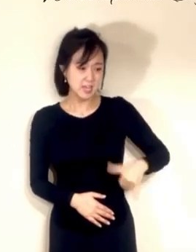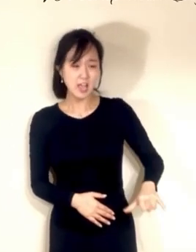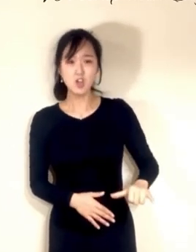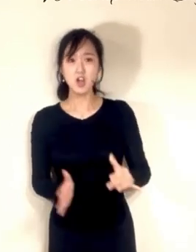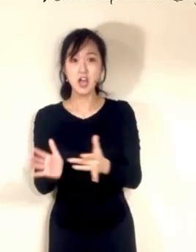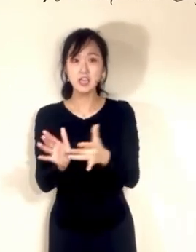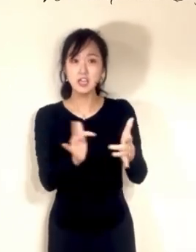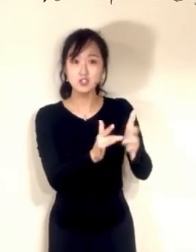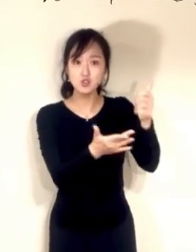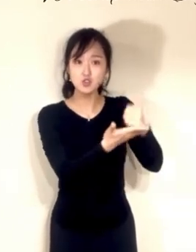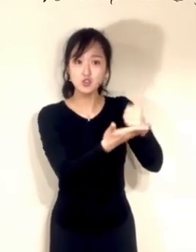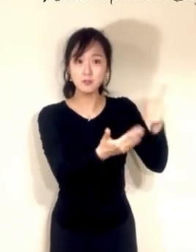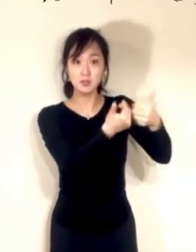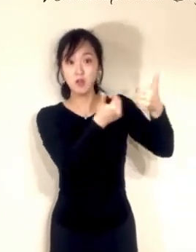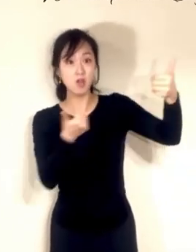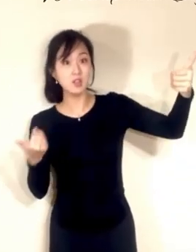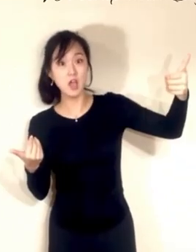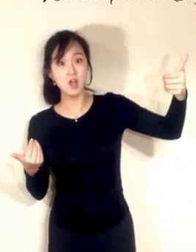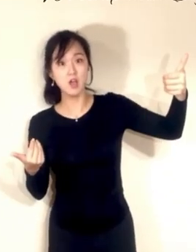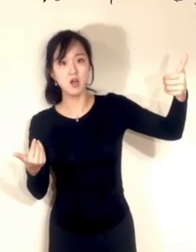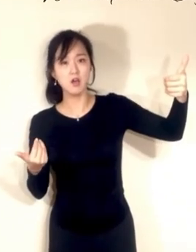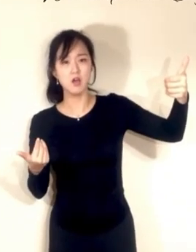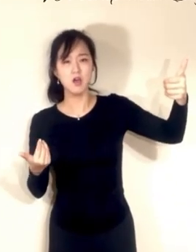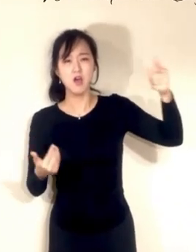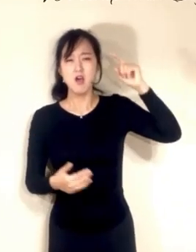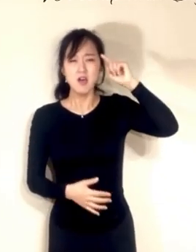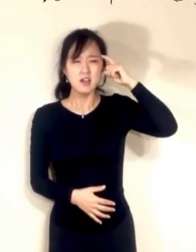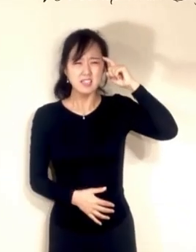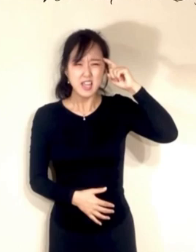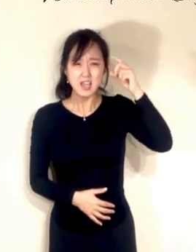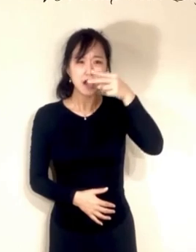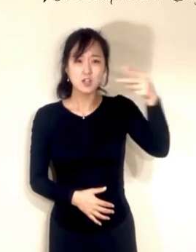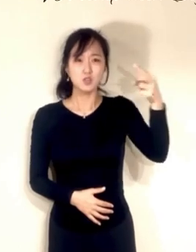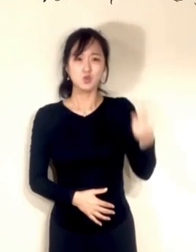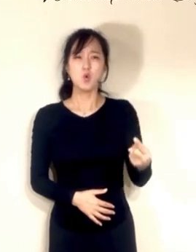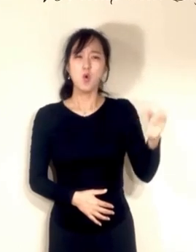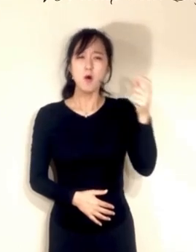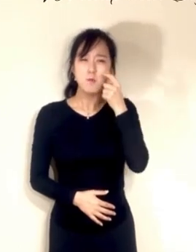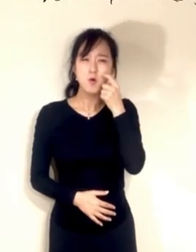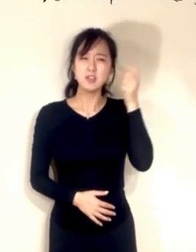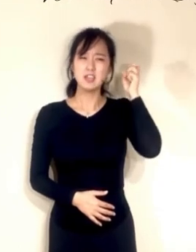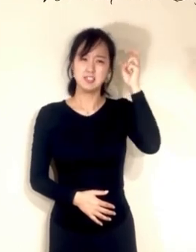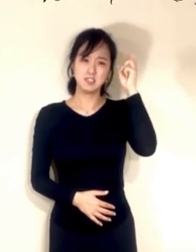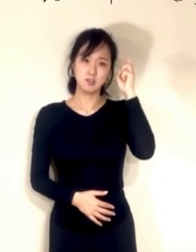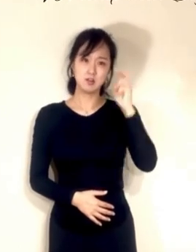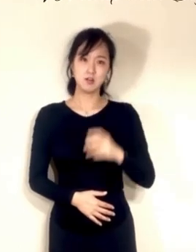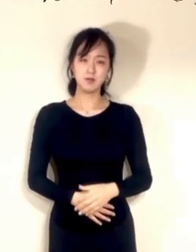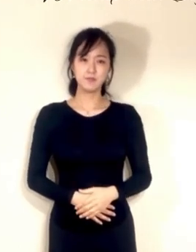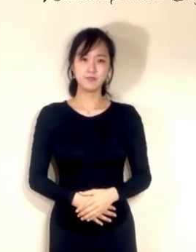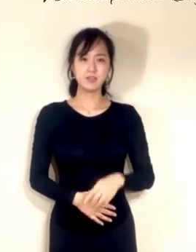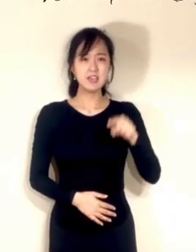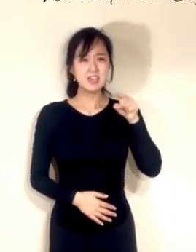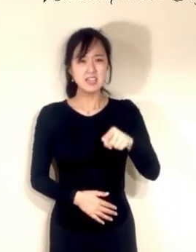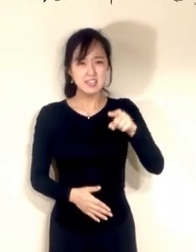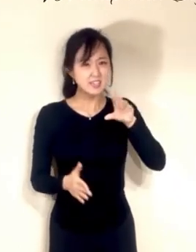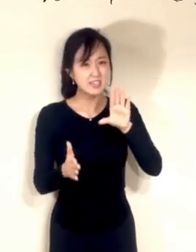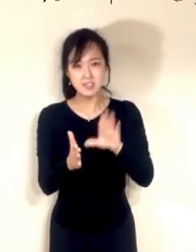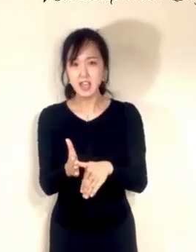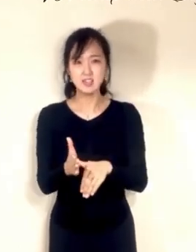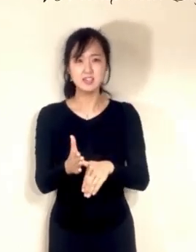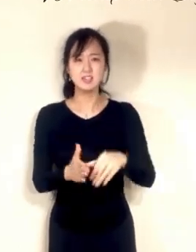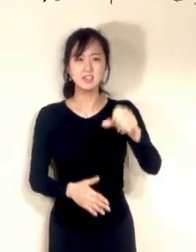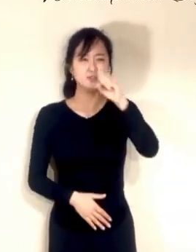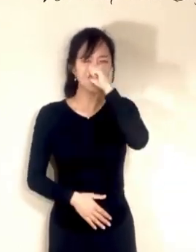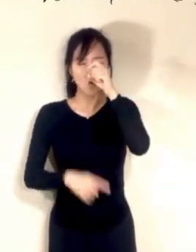짐작도 못했겠죠. 그때는 좋은 대학 가는 게